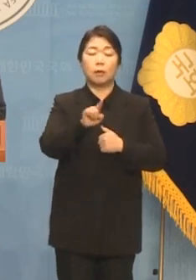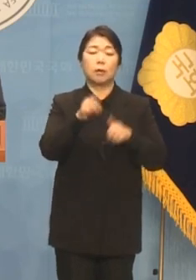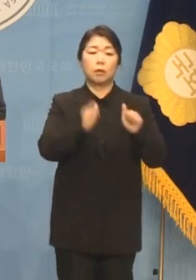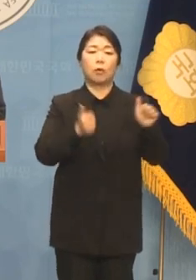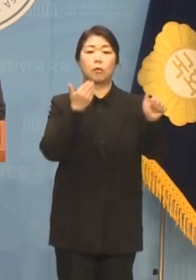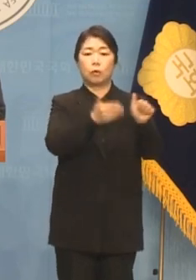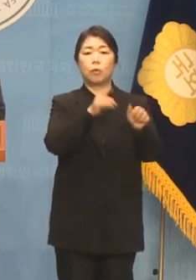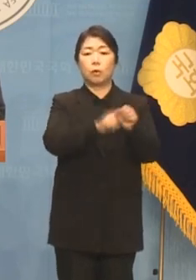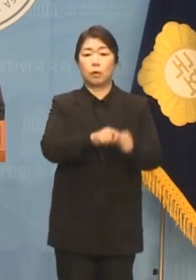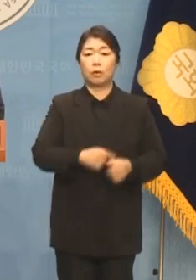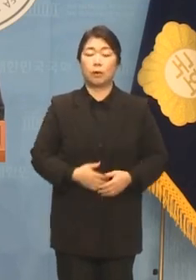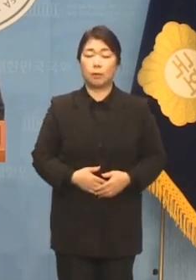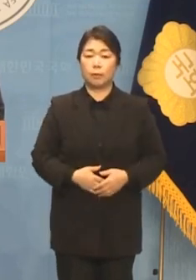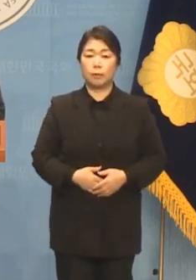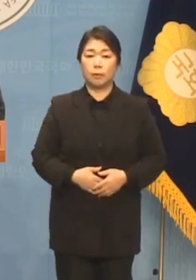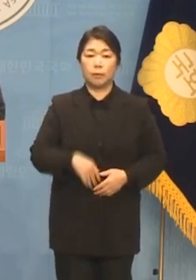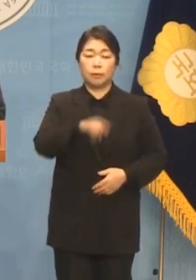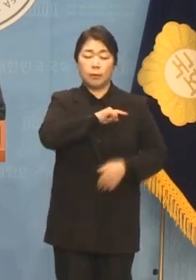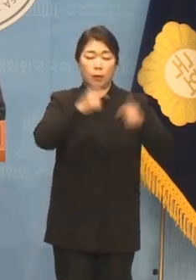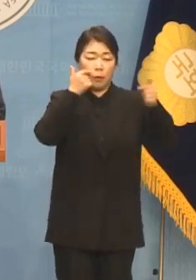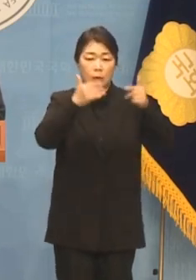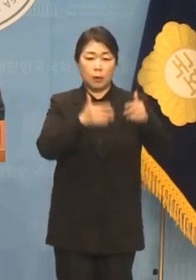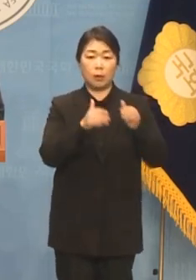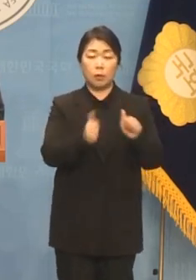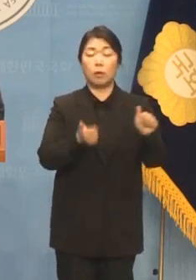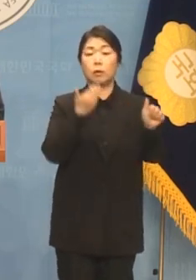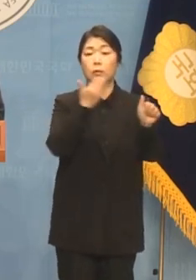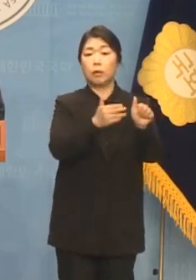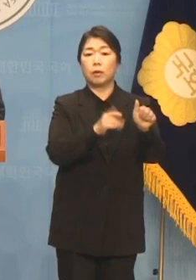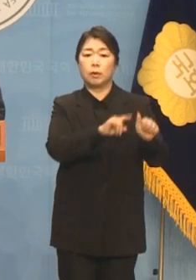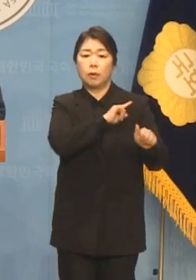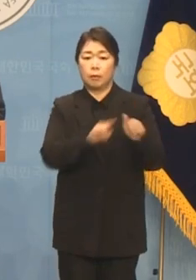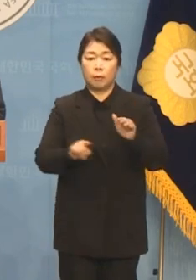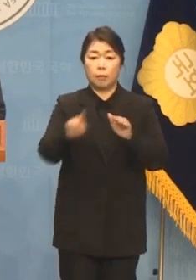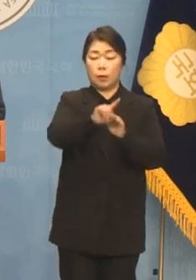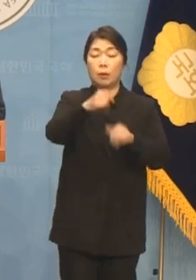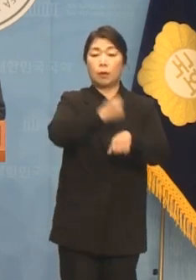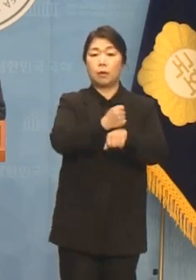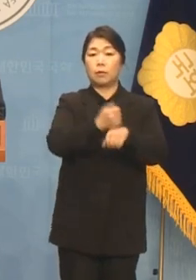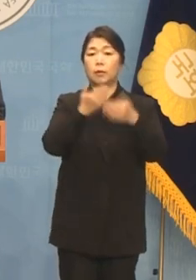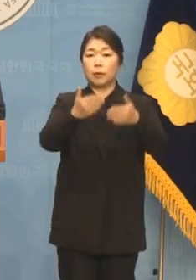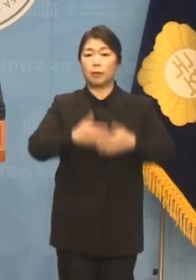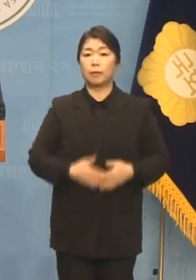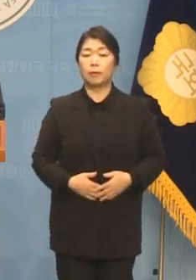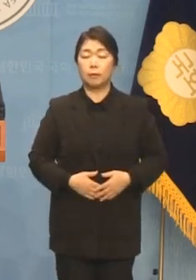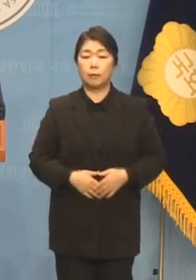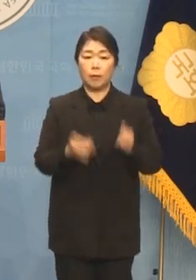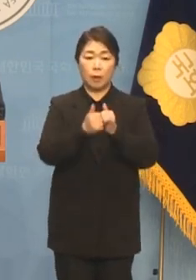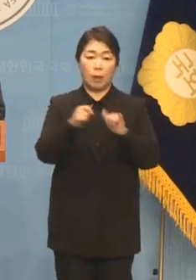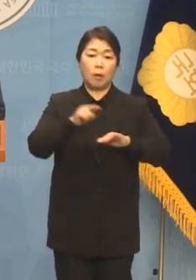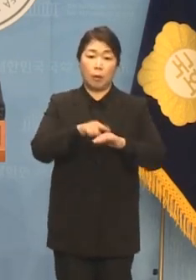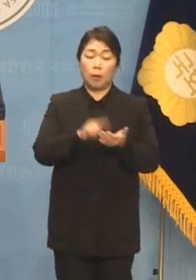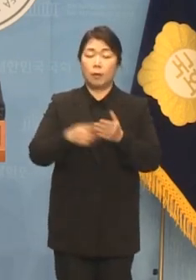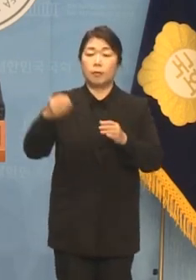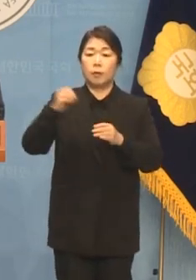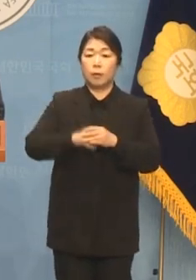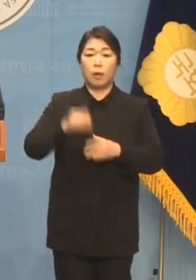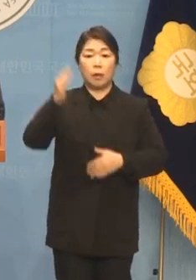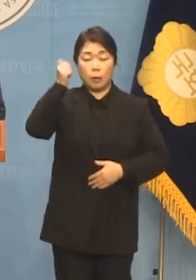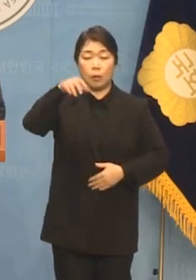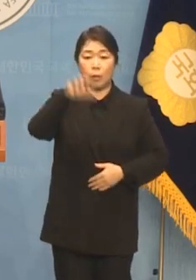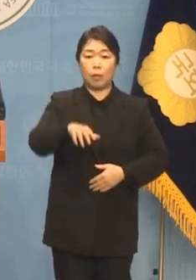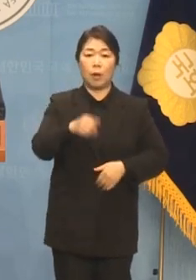진보당이 가장 선명하게 정권심판의 최선두에 서겠습니다 민심을 담아 대통령 앞에서도